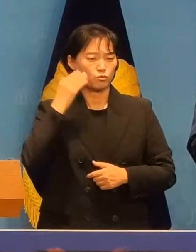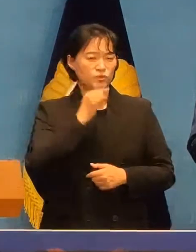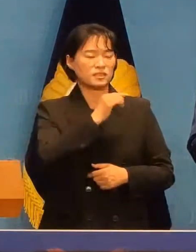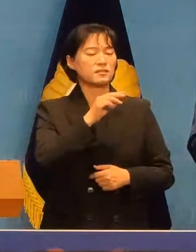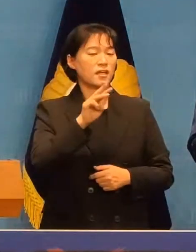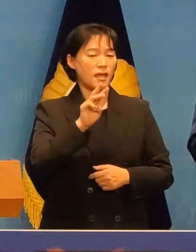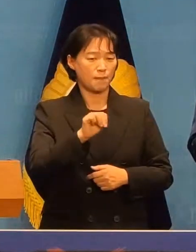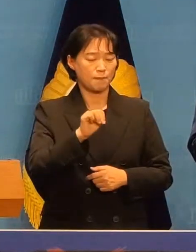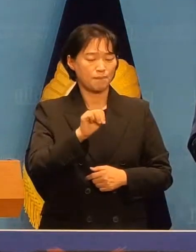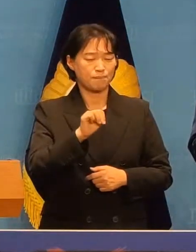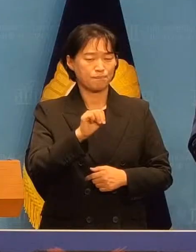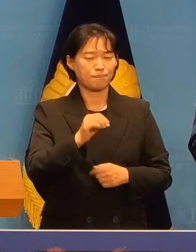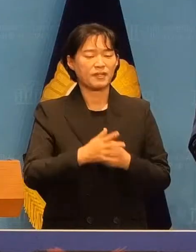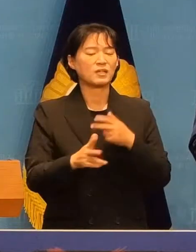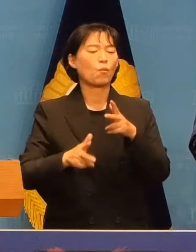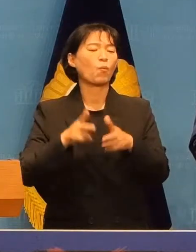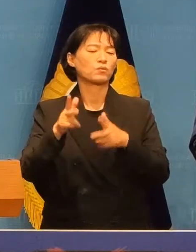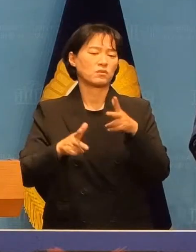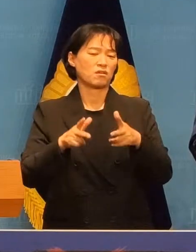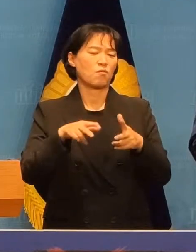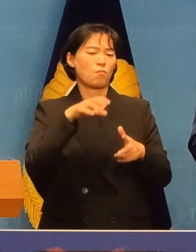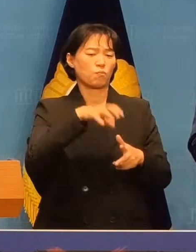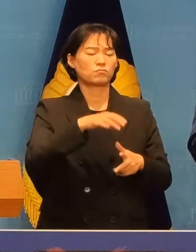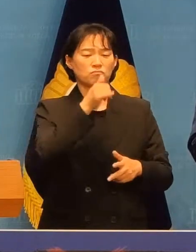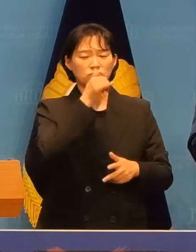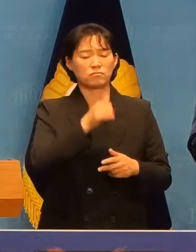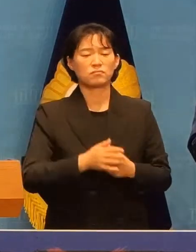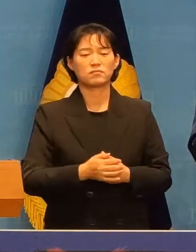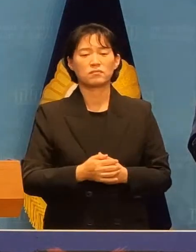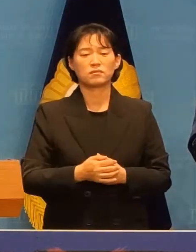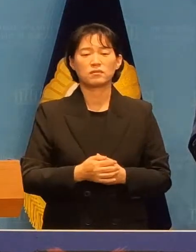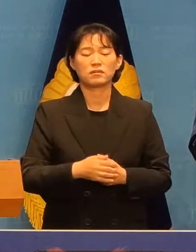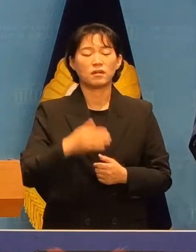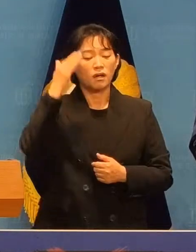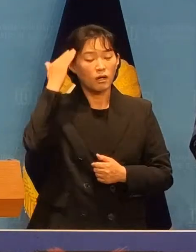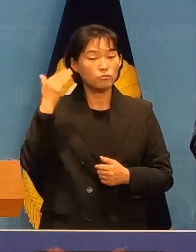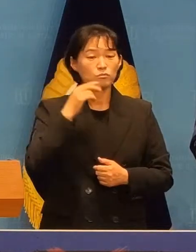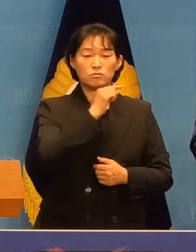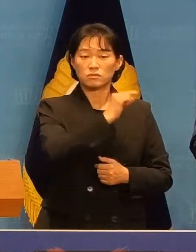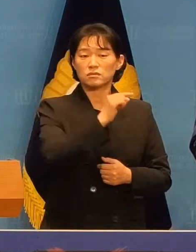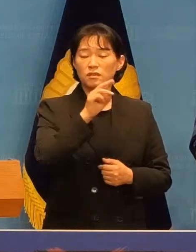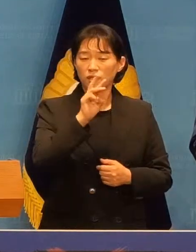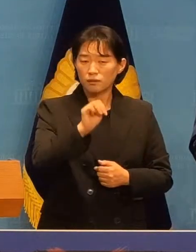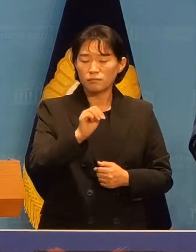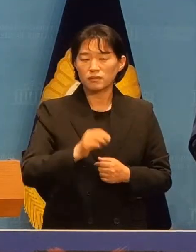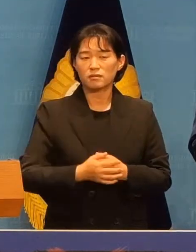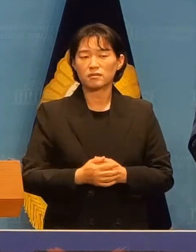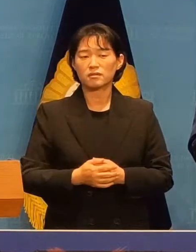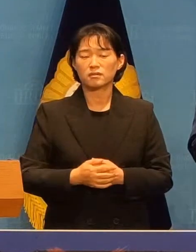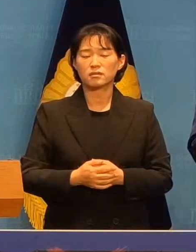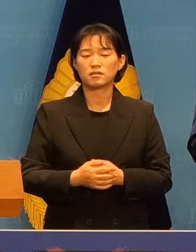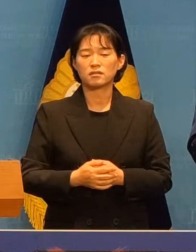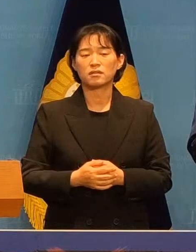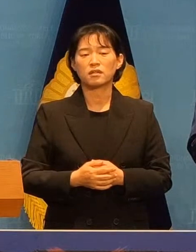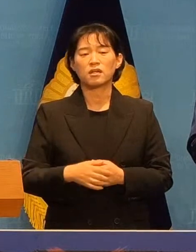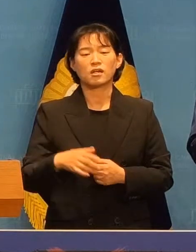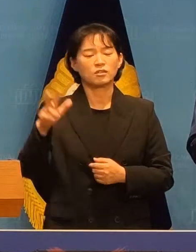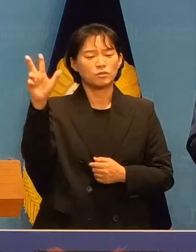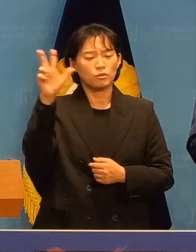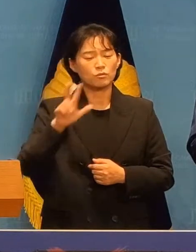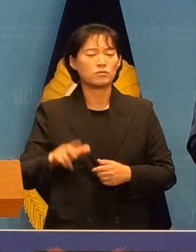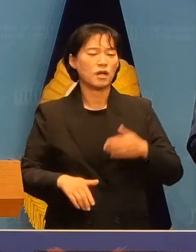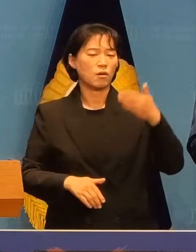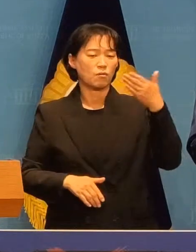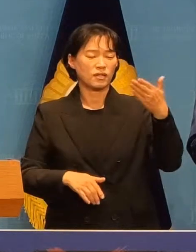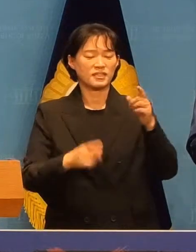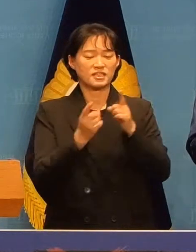25만 대 지금 생산하고 있는데요. 이 한국GM이 전국 9개